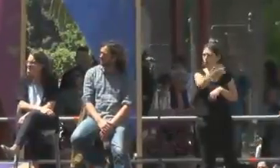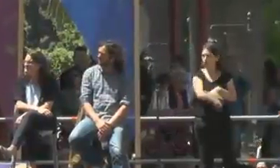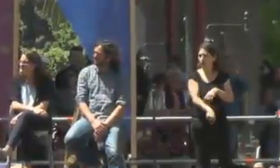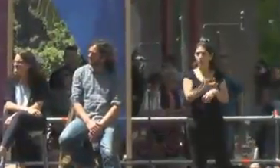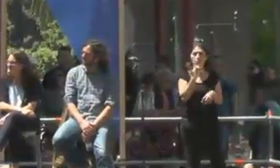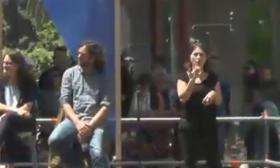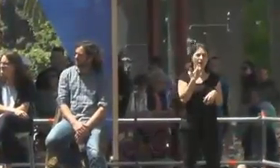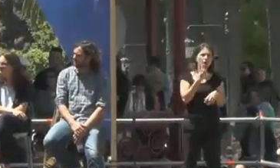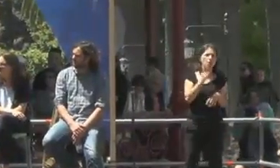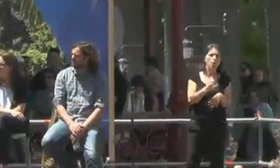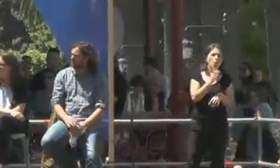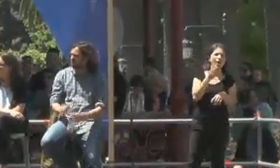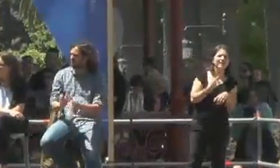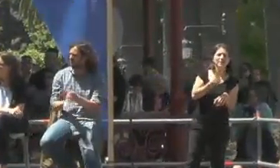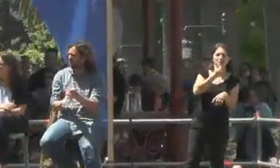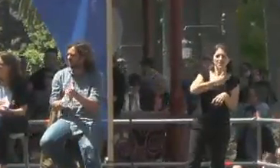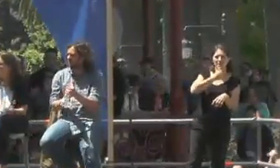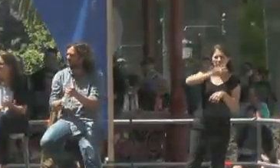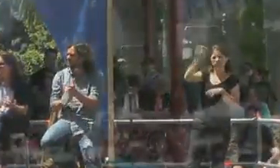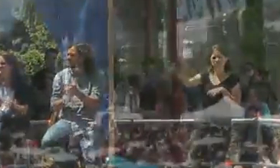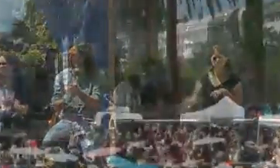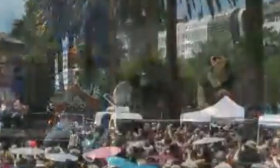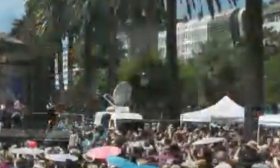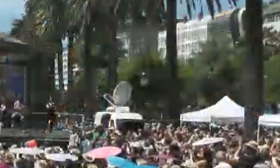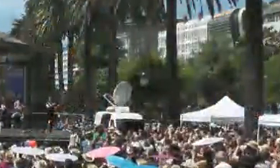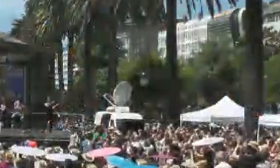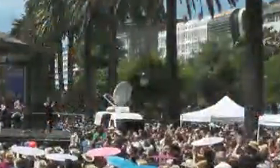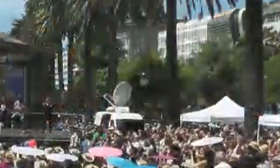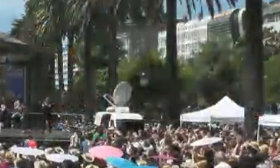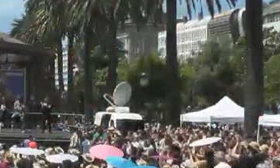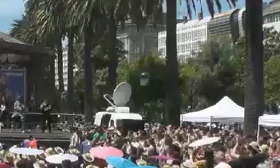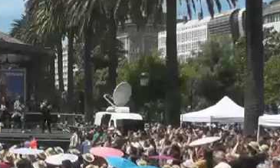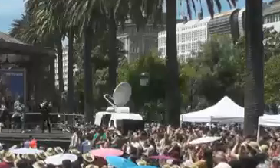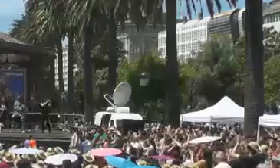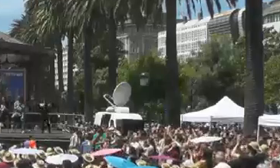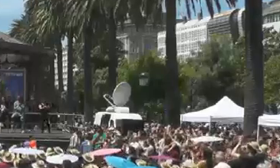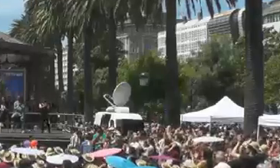Julio Anguita, a Beiras, a un montón de gente que son referentes.